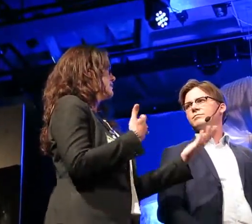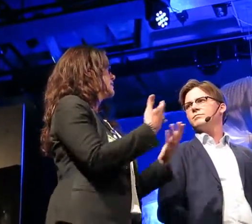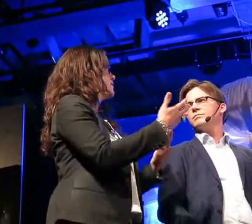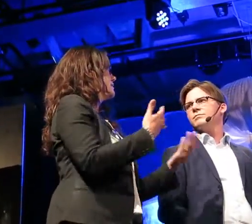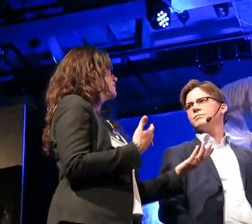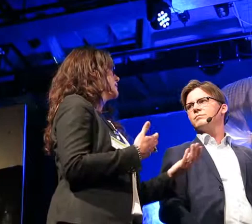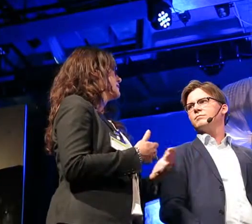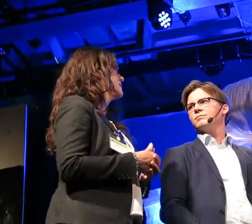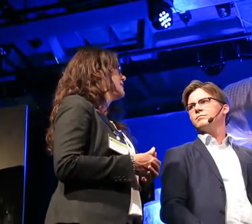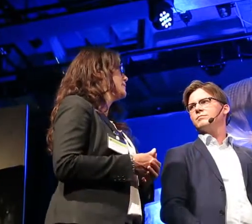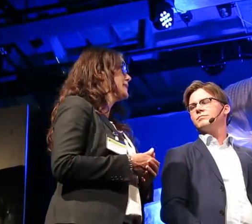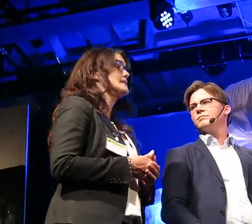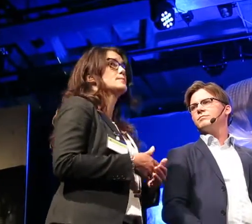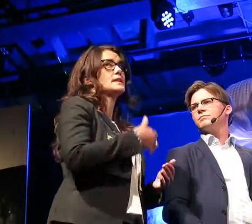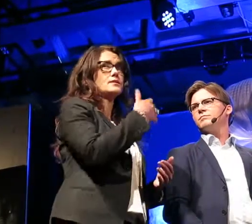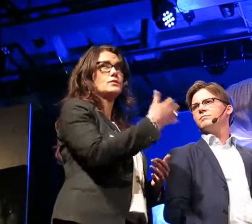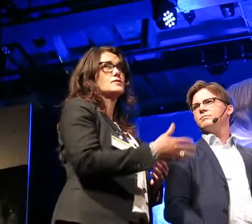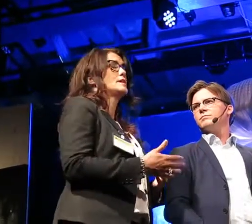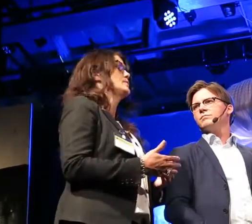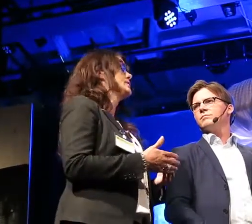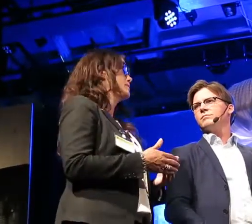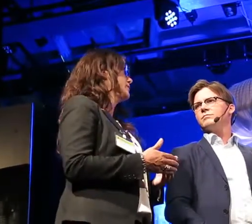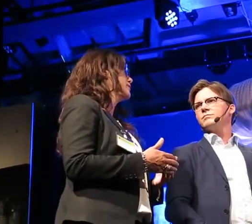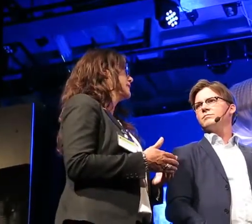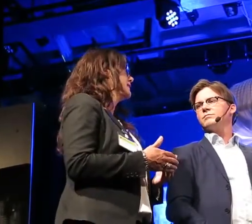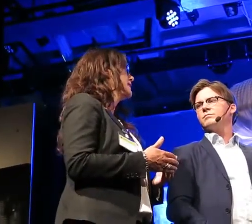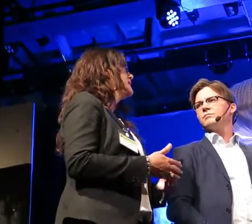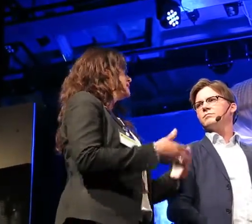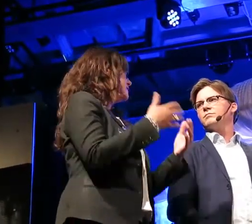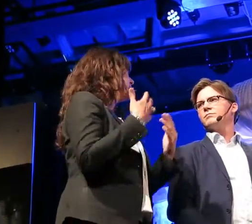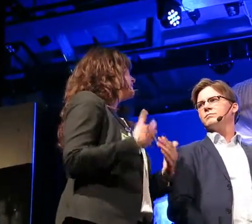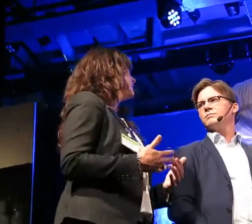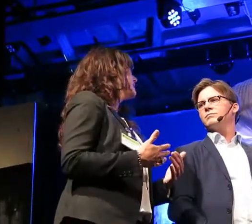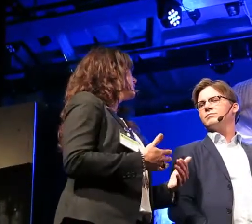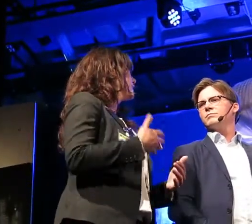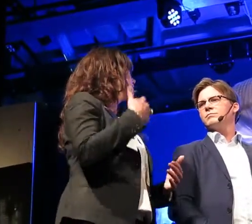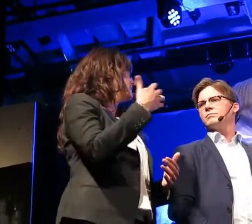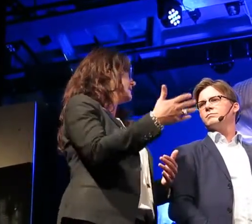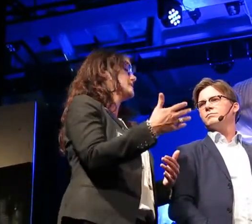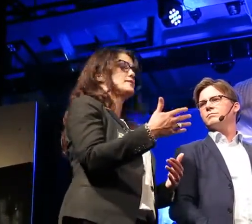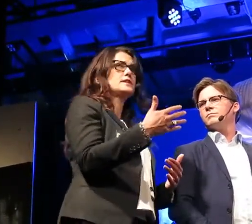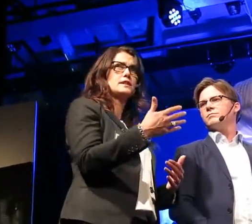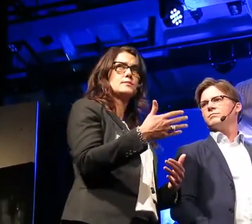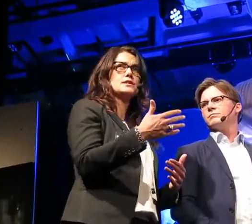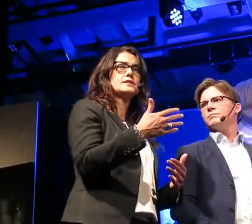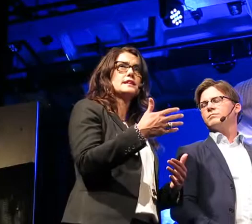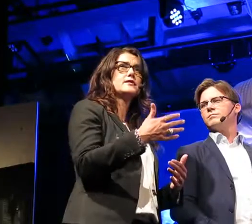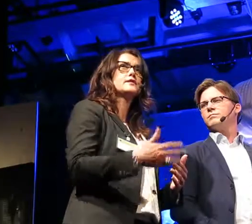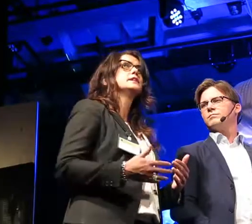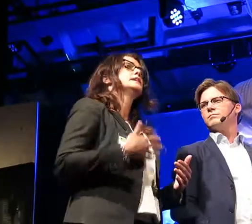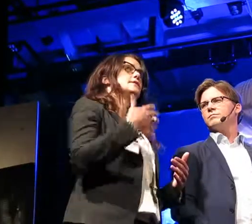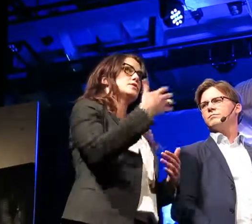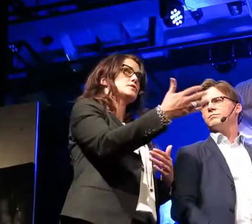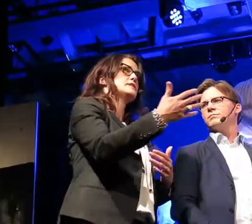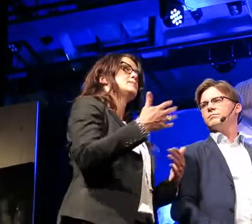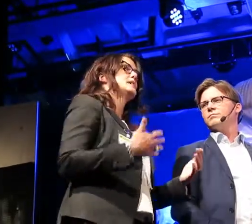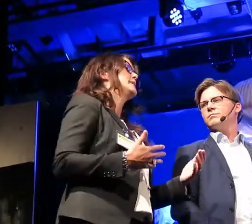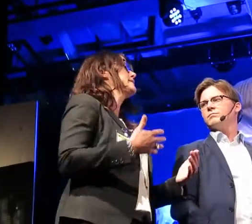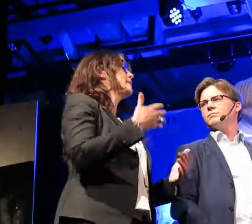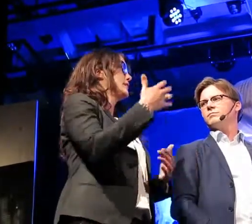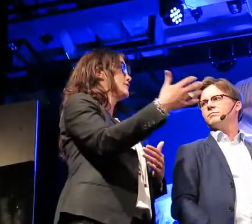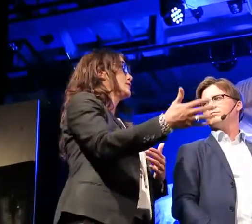sammanhang där vi pratar om de här sakerna så att vi gemensamt kan ta oss framåt i de här frågorna. Det är ju jätteviktigt för att politiken ska få genomslagskraft att